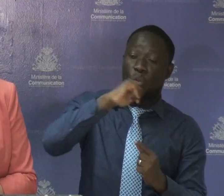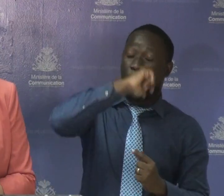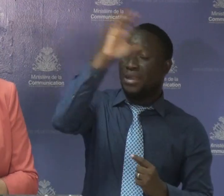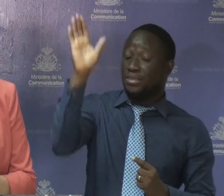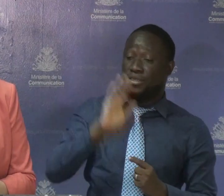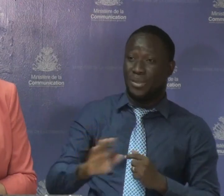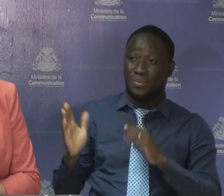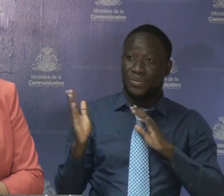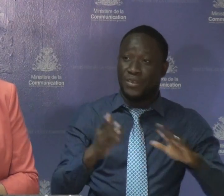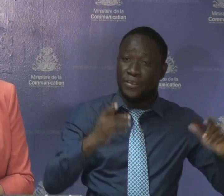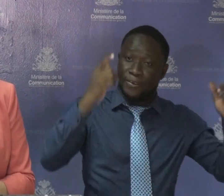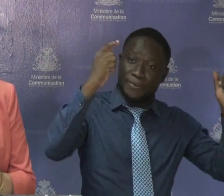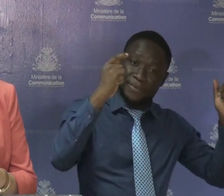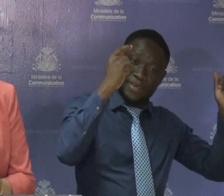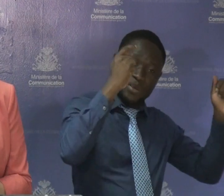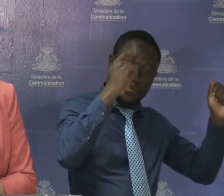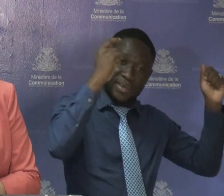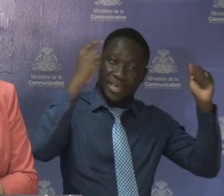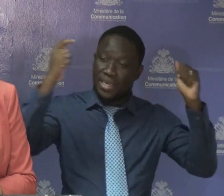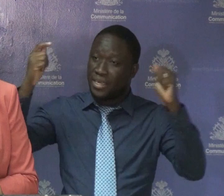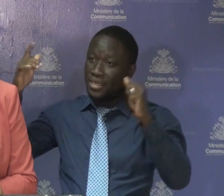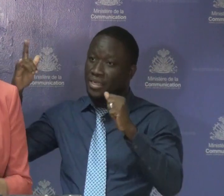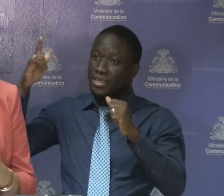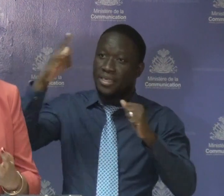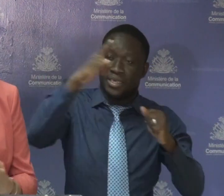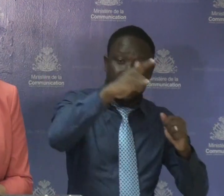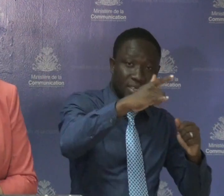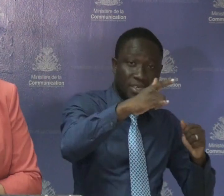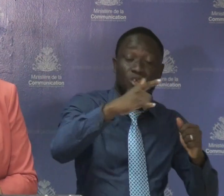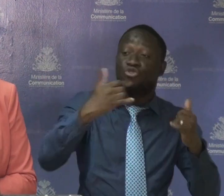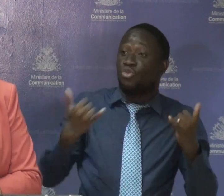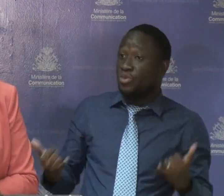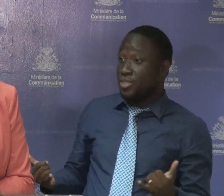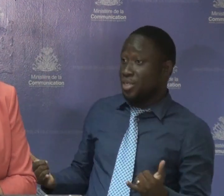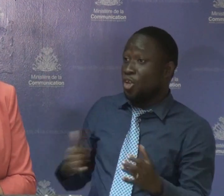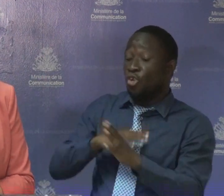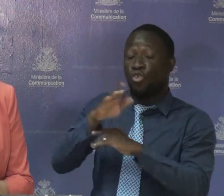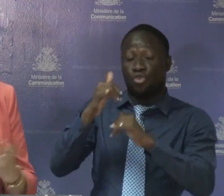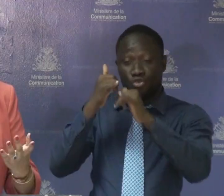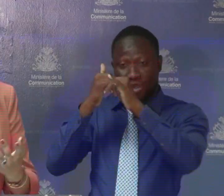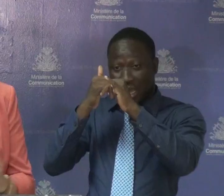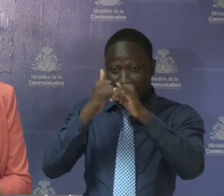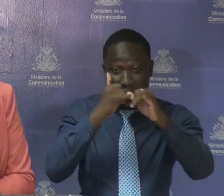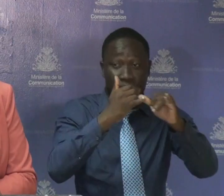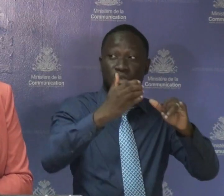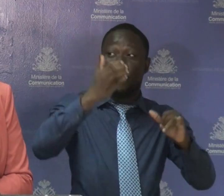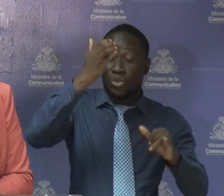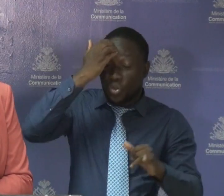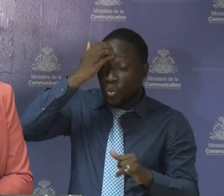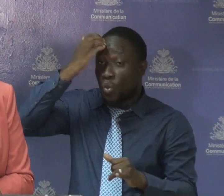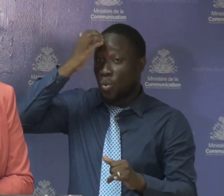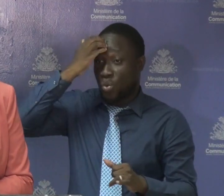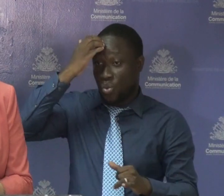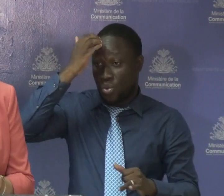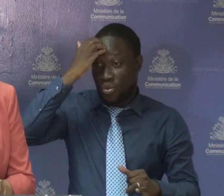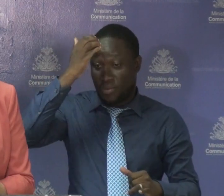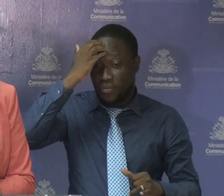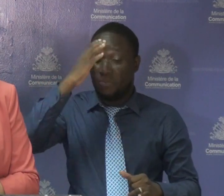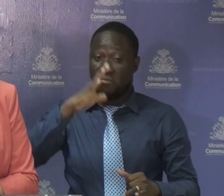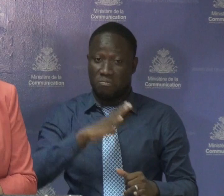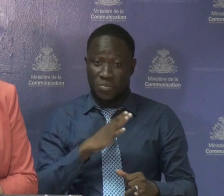quitter campagne là qui relève les affaires touristes, affaires tout le monde. Je dis en plus que nous tous journalistes qui regardent et tout le monde qui regarde la télévision et tout, nous